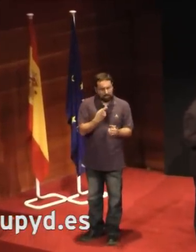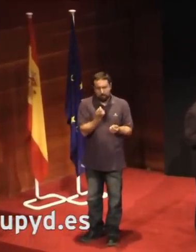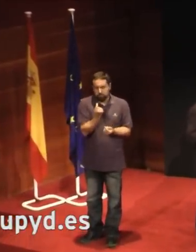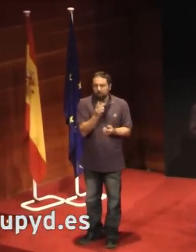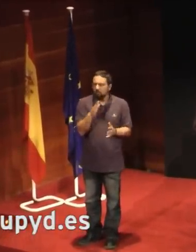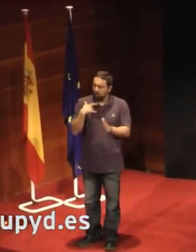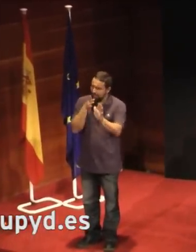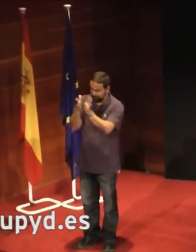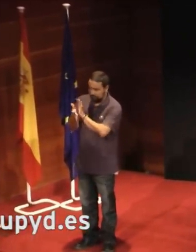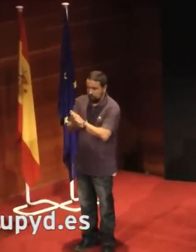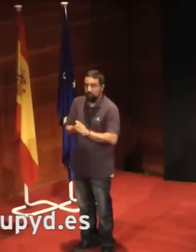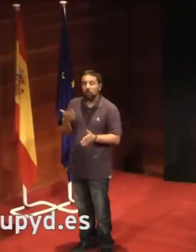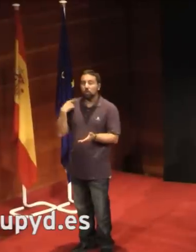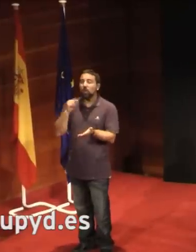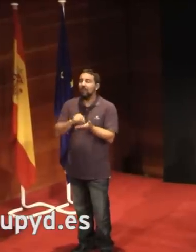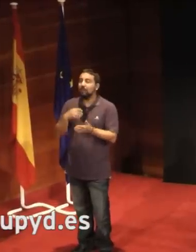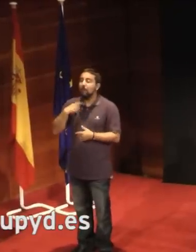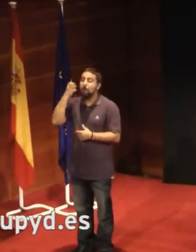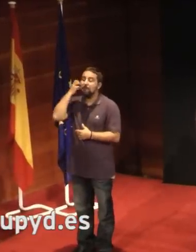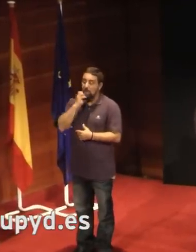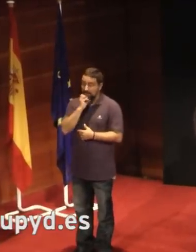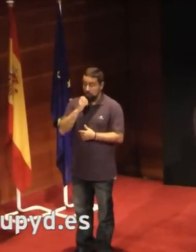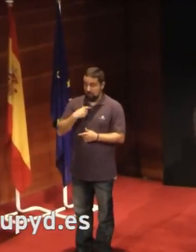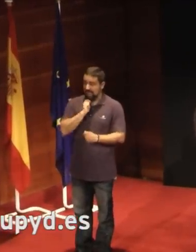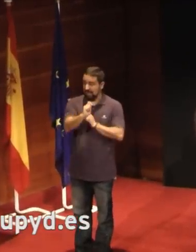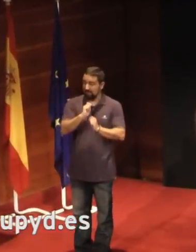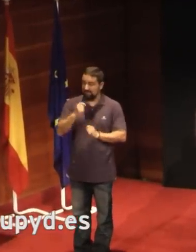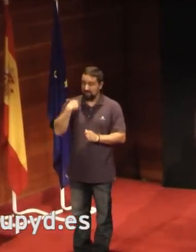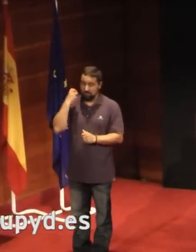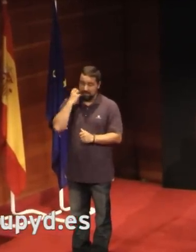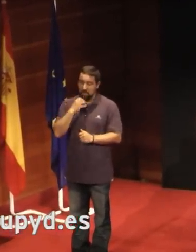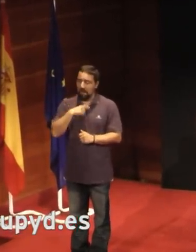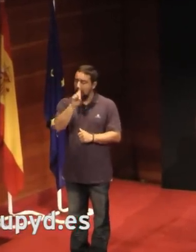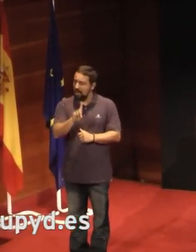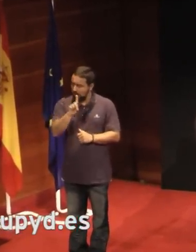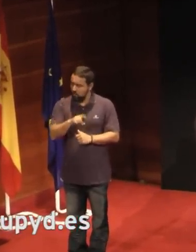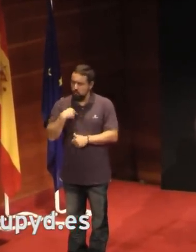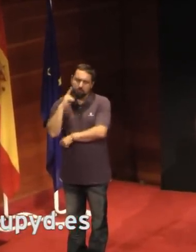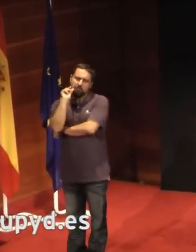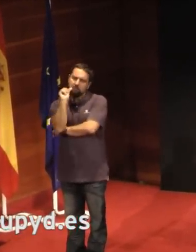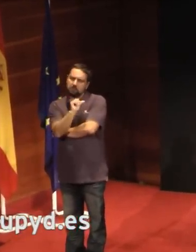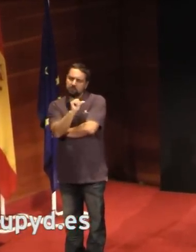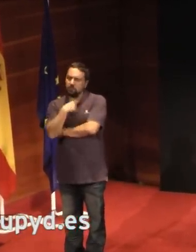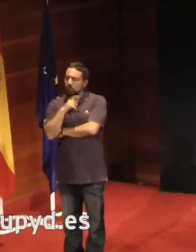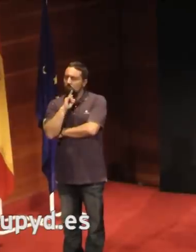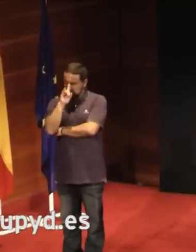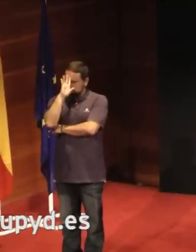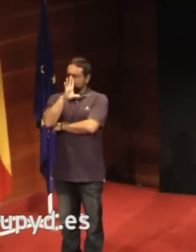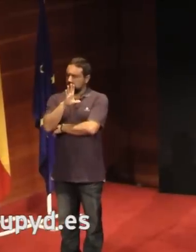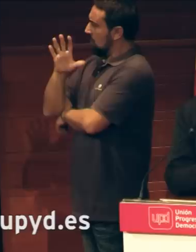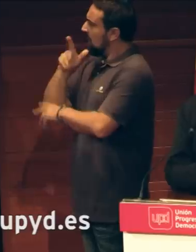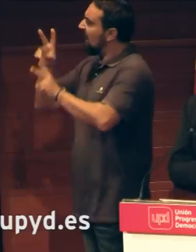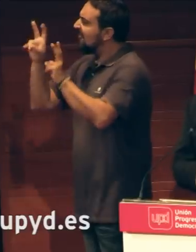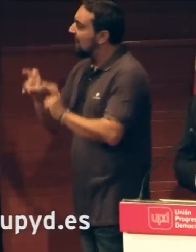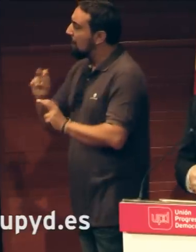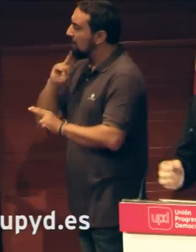otro día, cuando vi la entrevista de Mariano Rajoy en La 1, me quedé muy impresionado cuando le oí decir sobre el tema